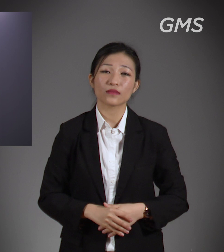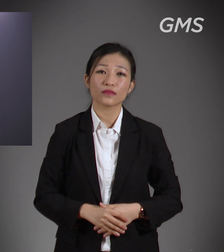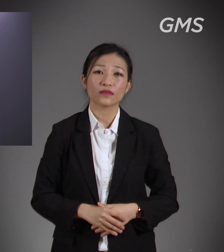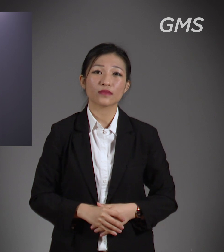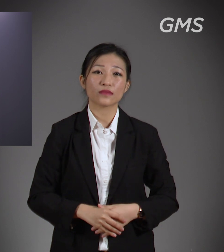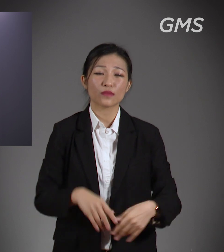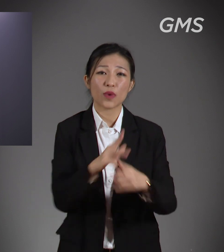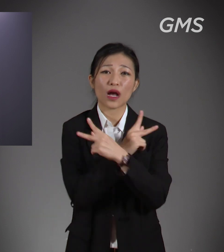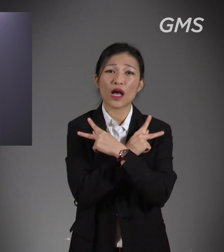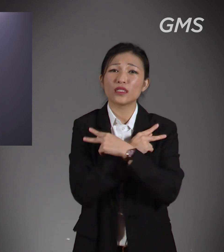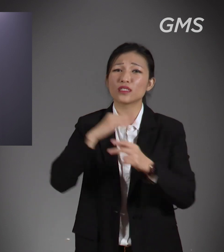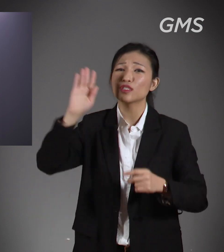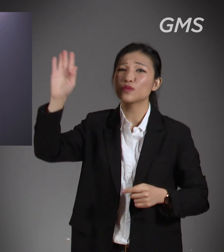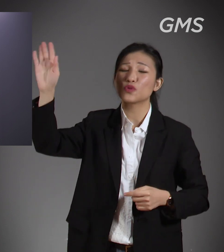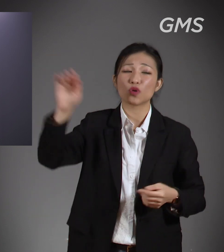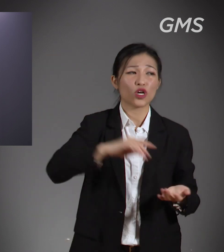Mengasihimu,